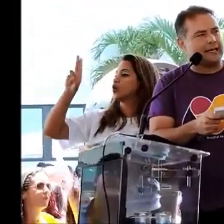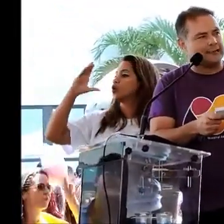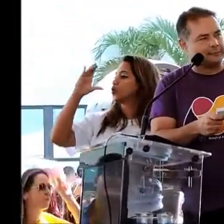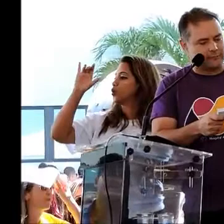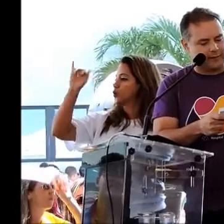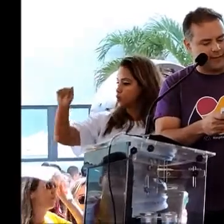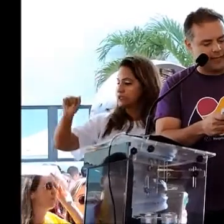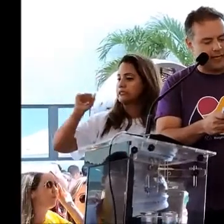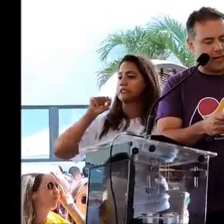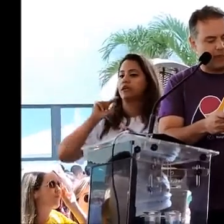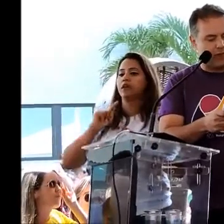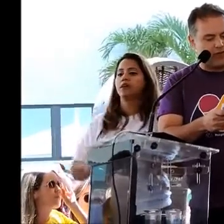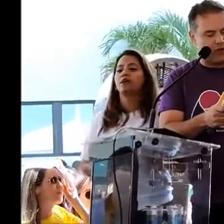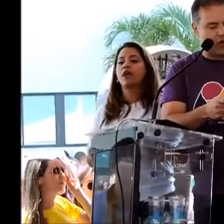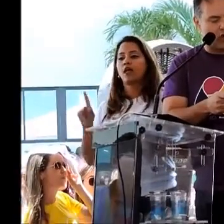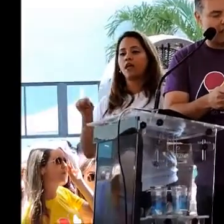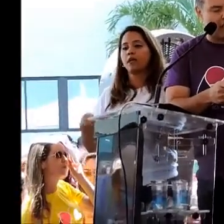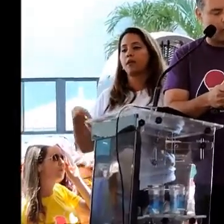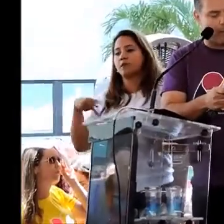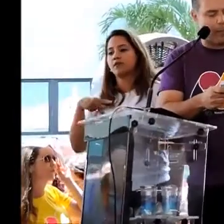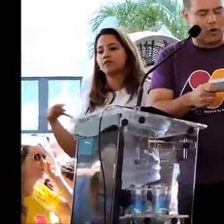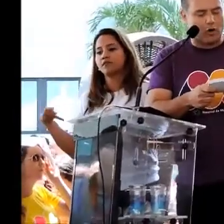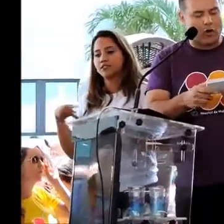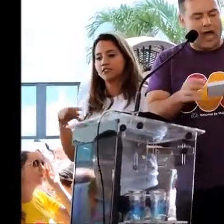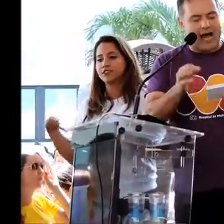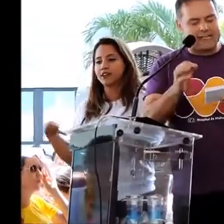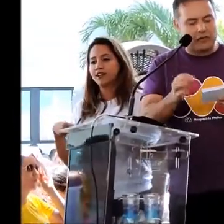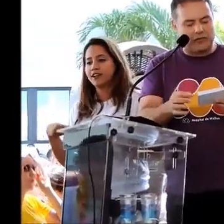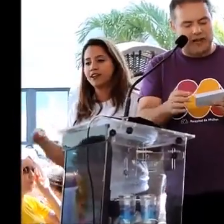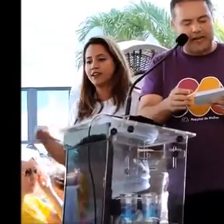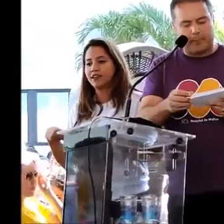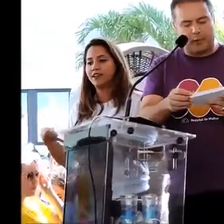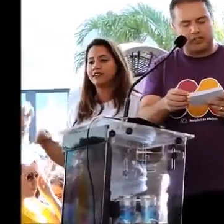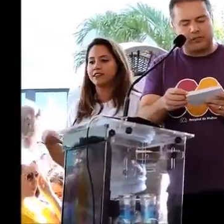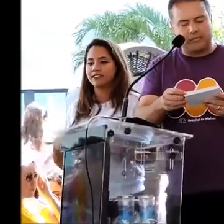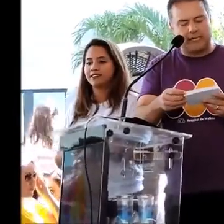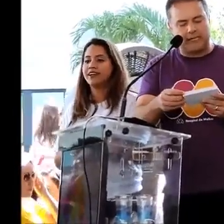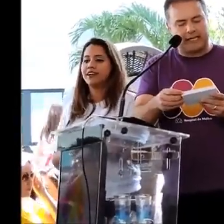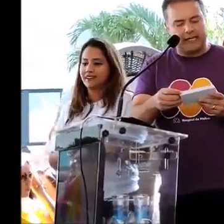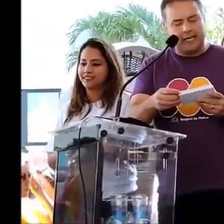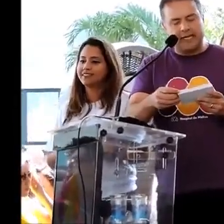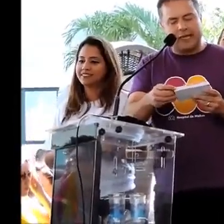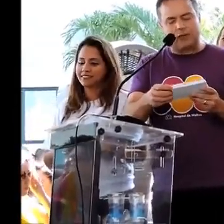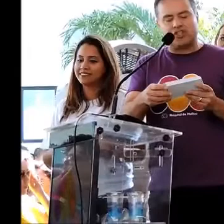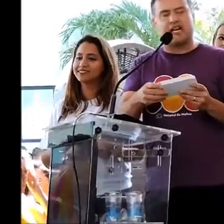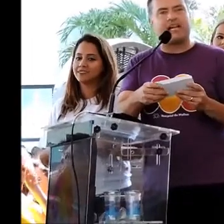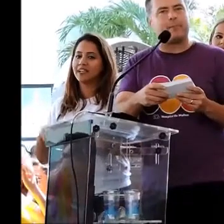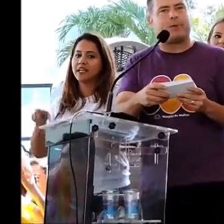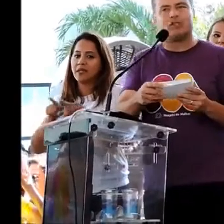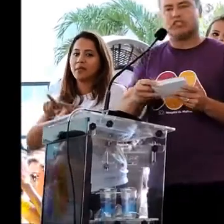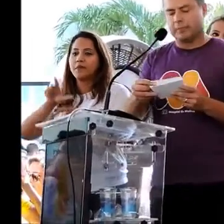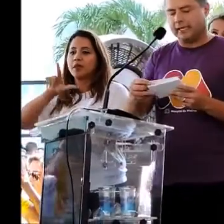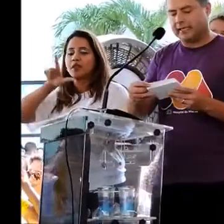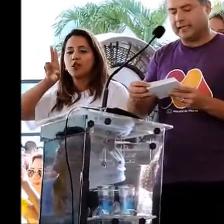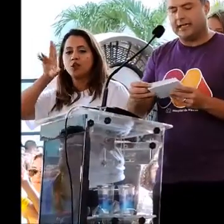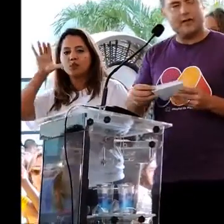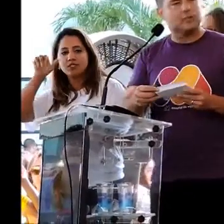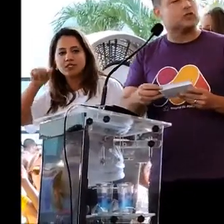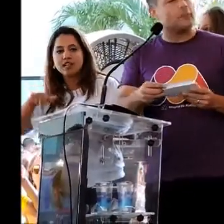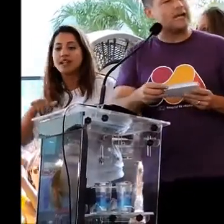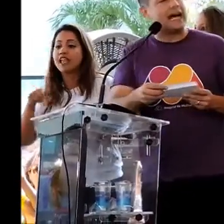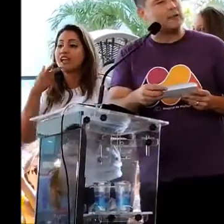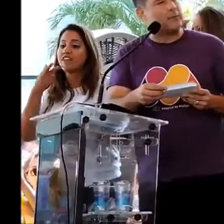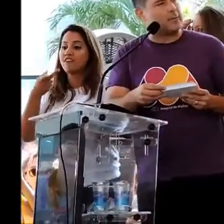de Miranda, que é professora e falou há pouco, a Silvana Pontes de Miranda e a Luciana Pontes de